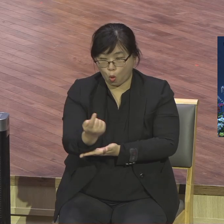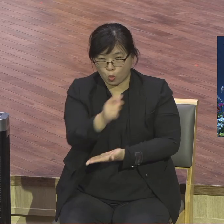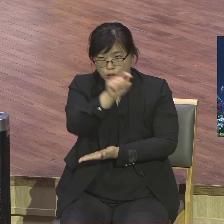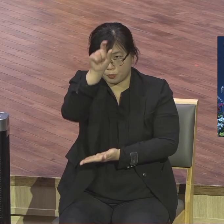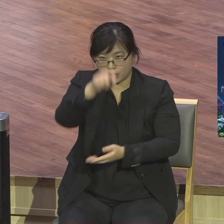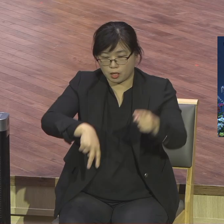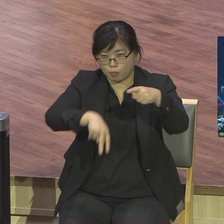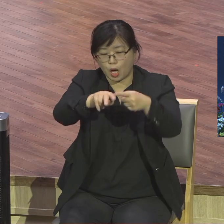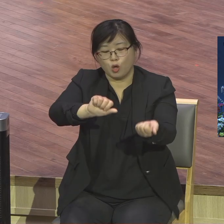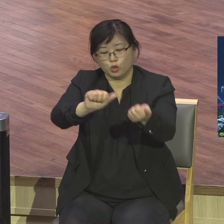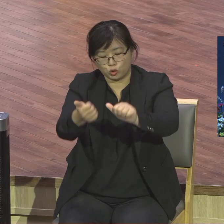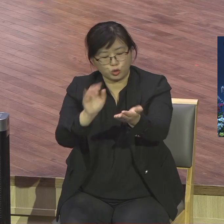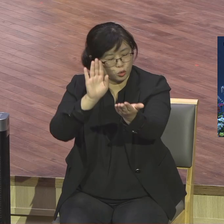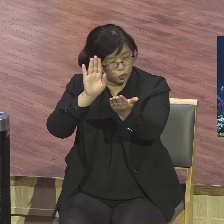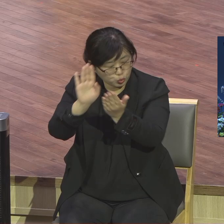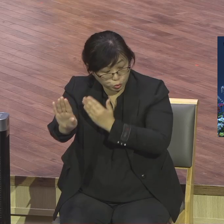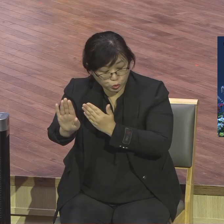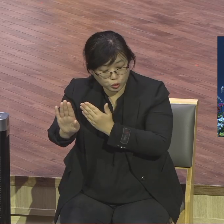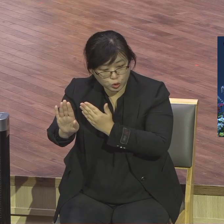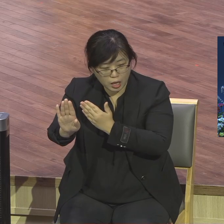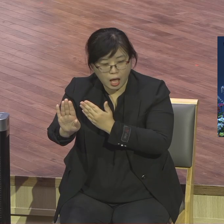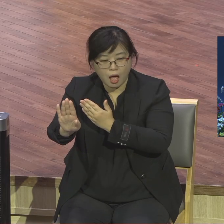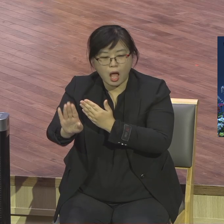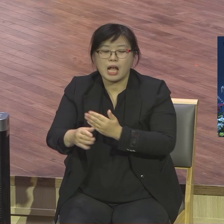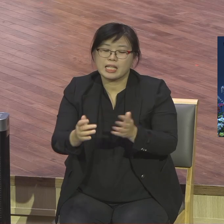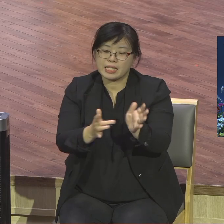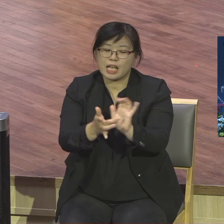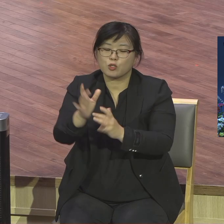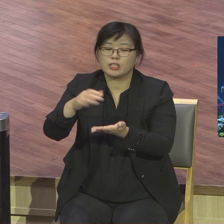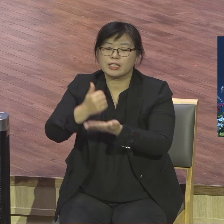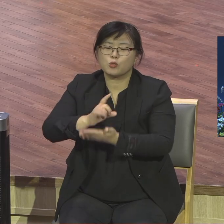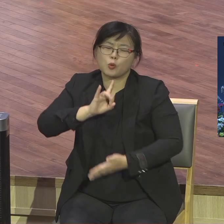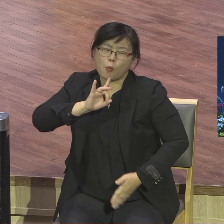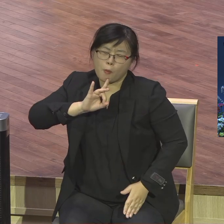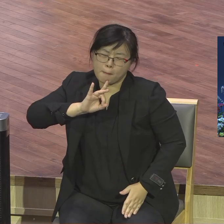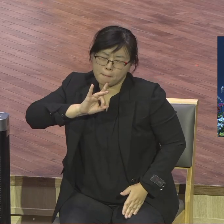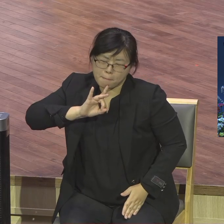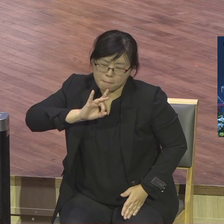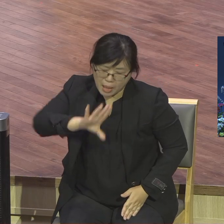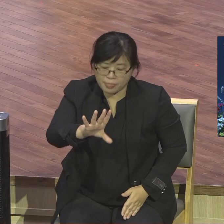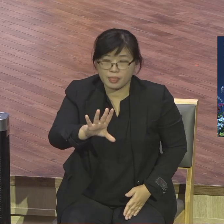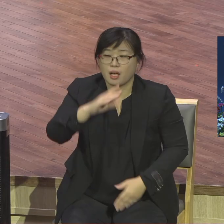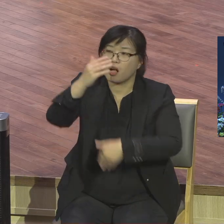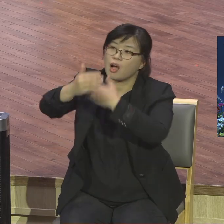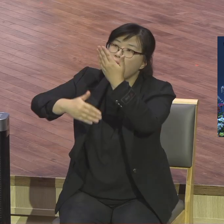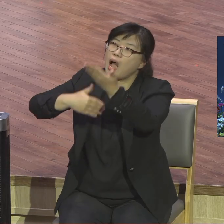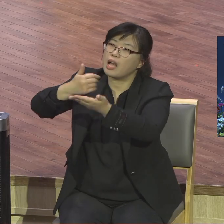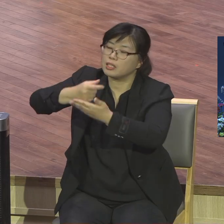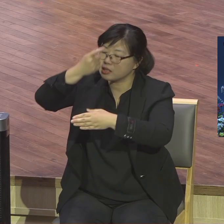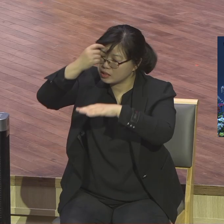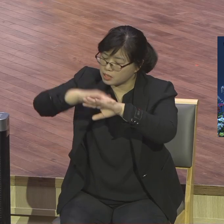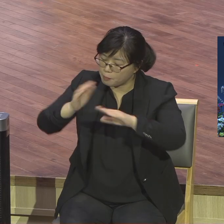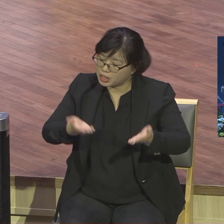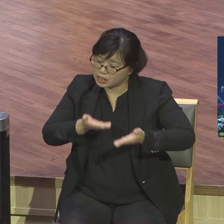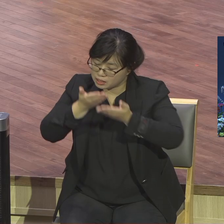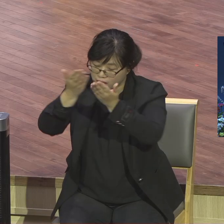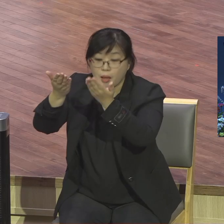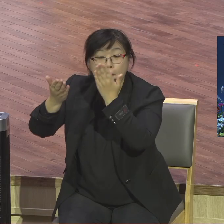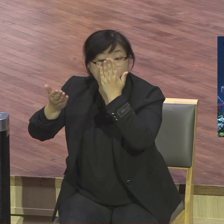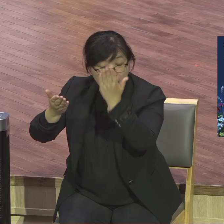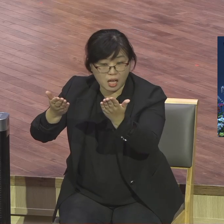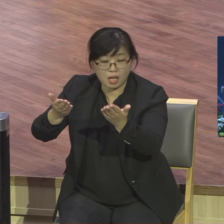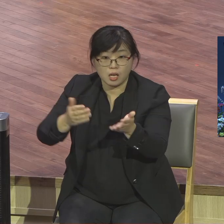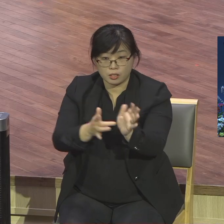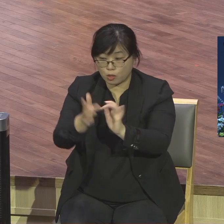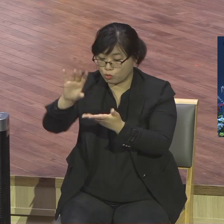예수님께 하나님께 나아갈 수 있는 유일한 길이 뭐예요 하나님 만난 유일한 길은 예수 그리스도입니다 그래서 예수가